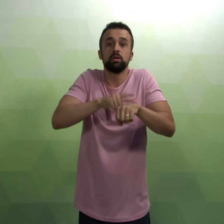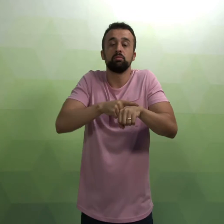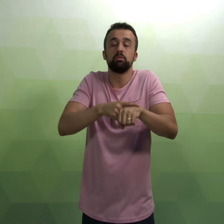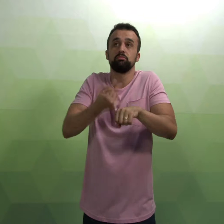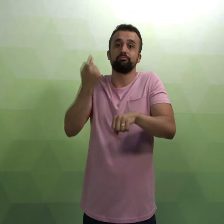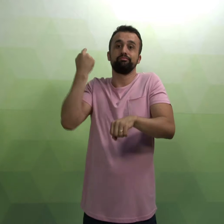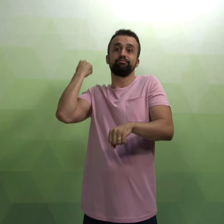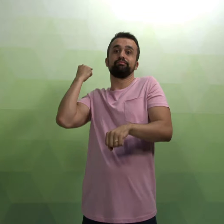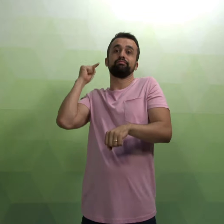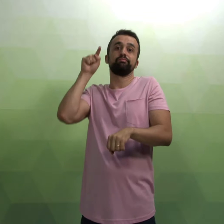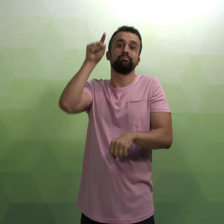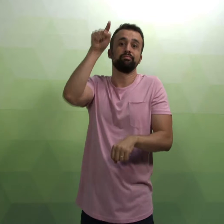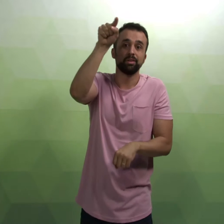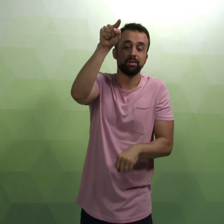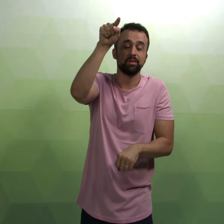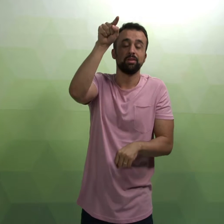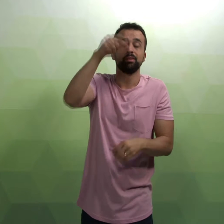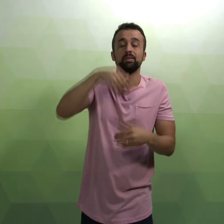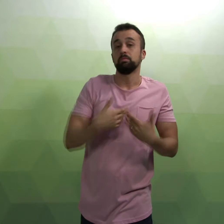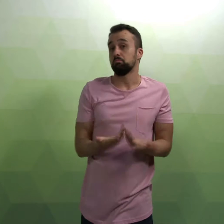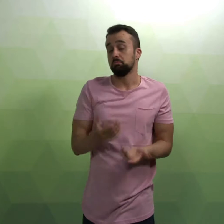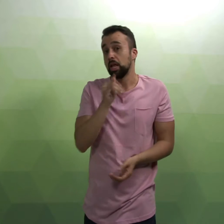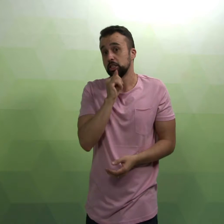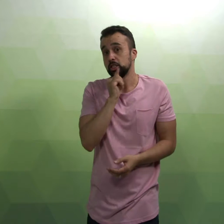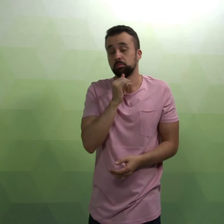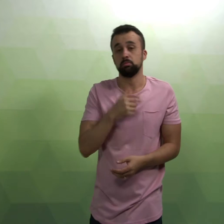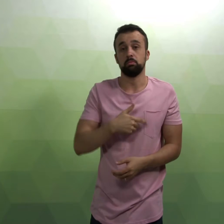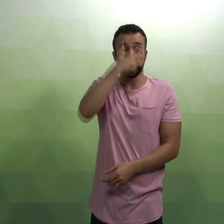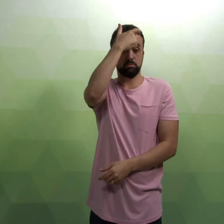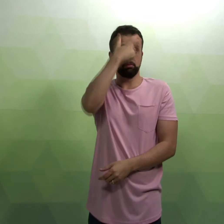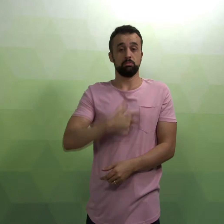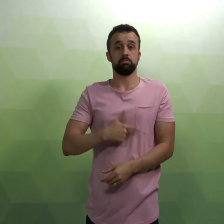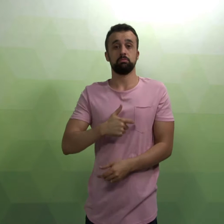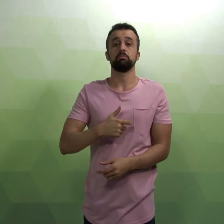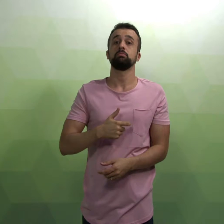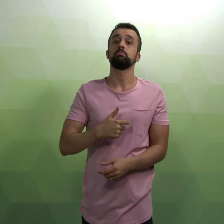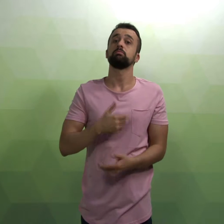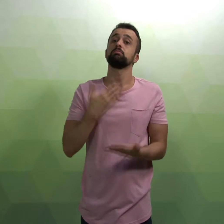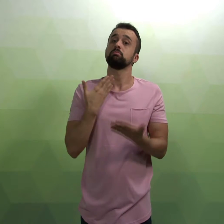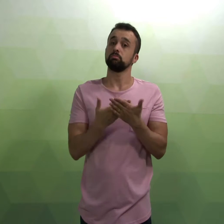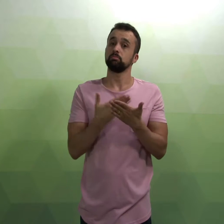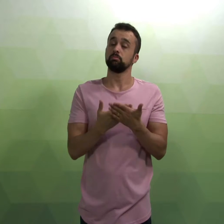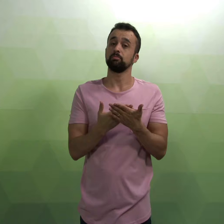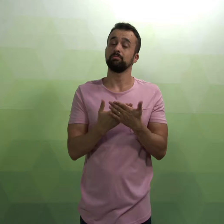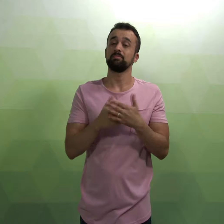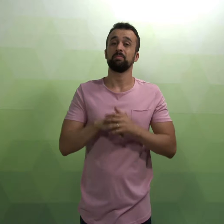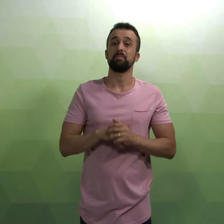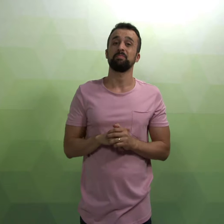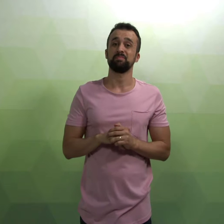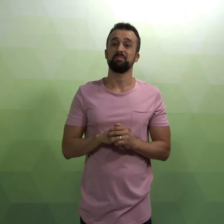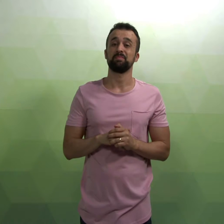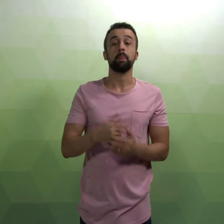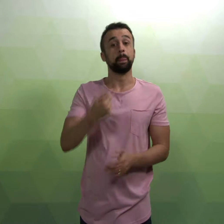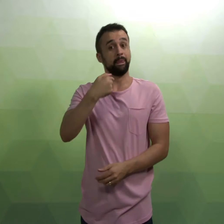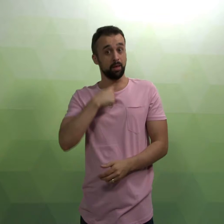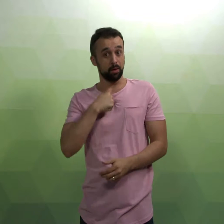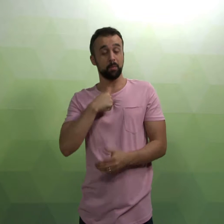ou temporais. Por exemplo, eu estudar. O